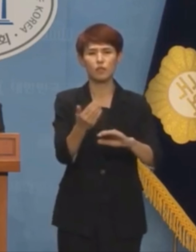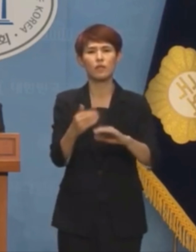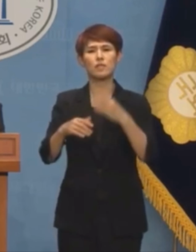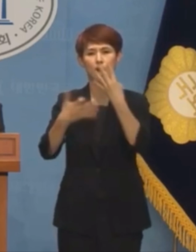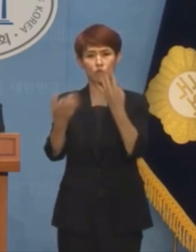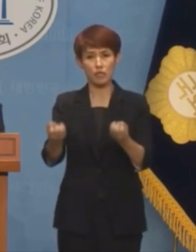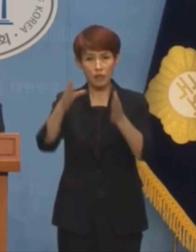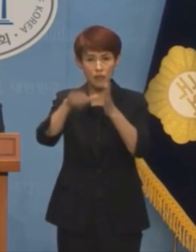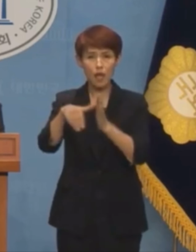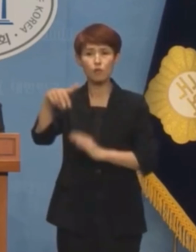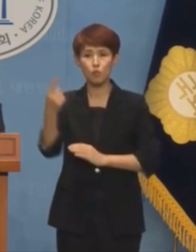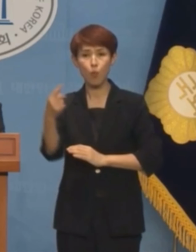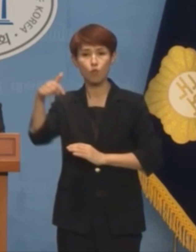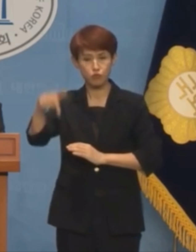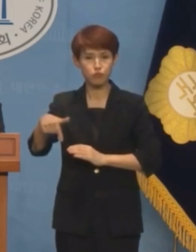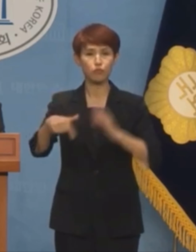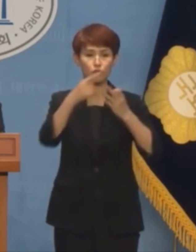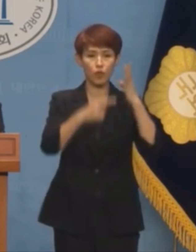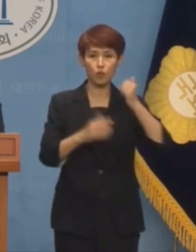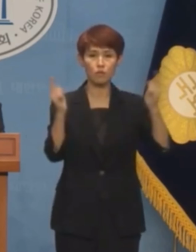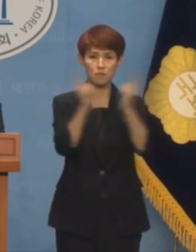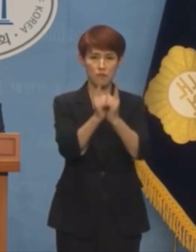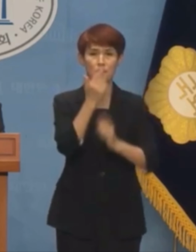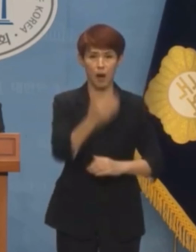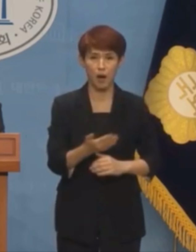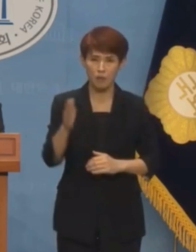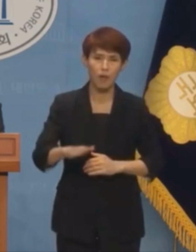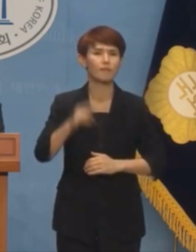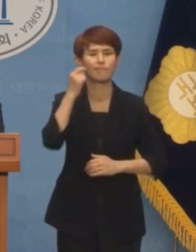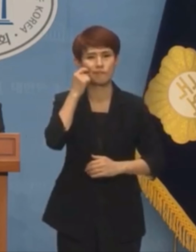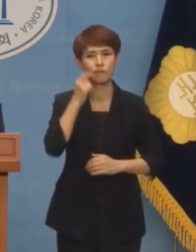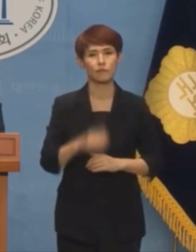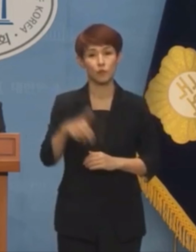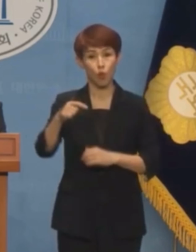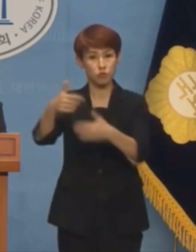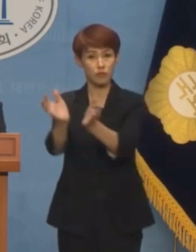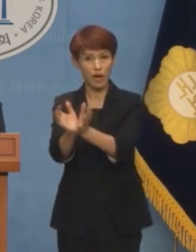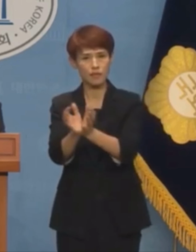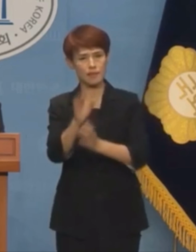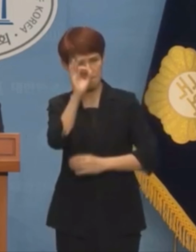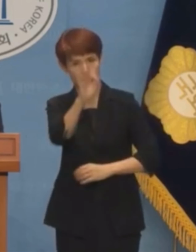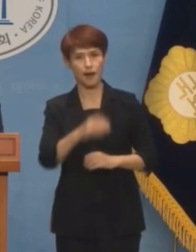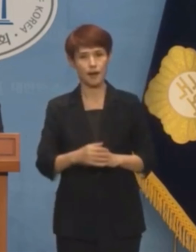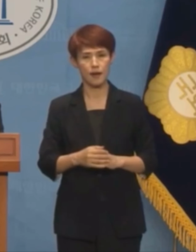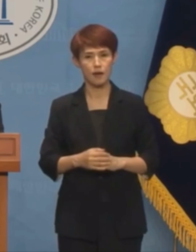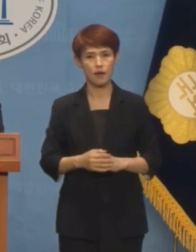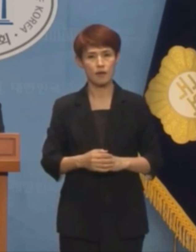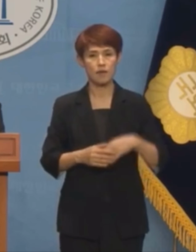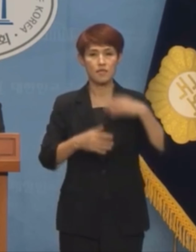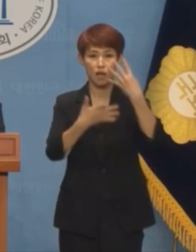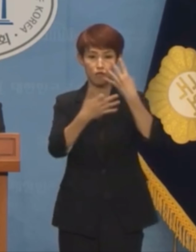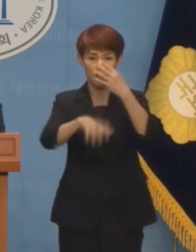수 있었습니다 조국 혁신당 지켜보겠습니다 윤 대통령이 국가가 기념하는 419